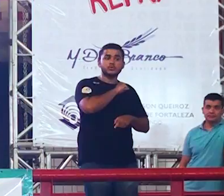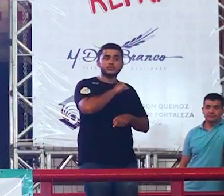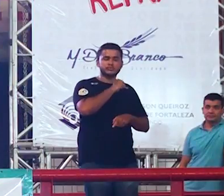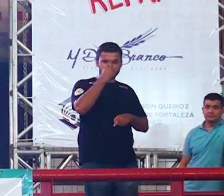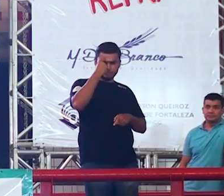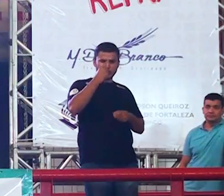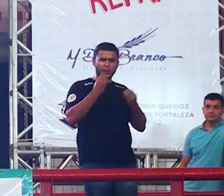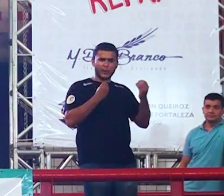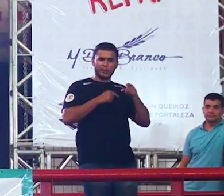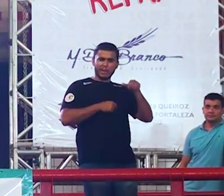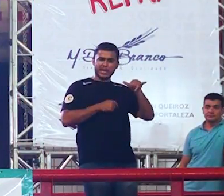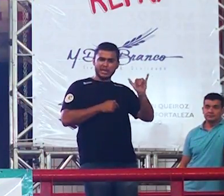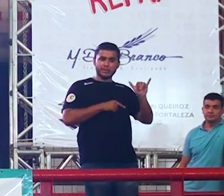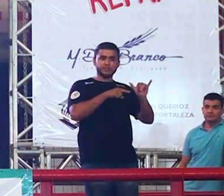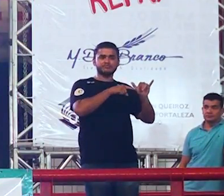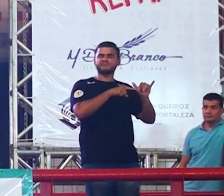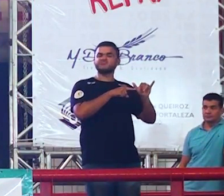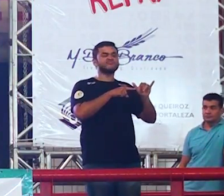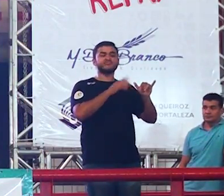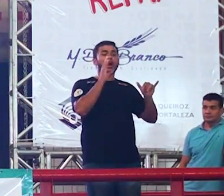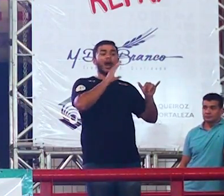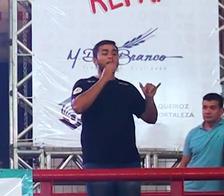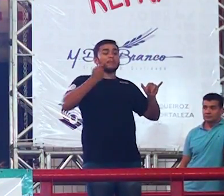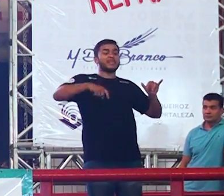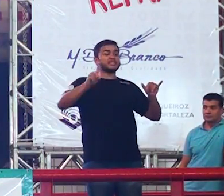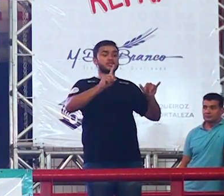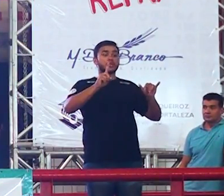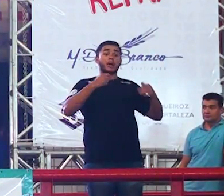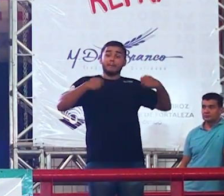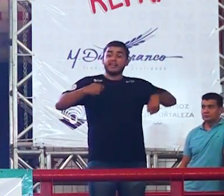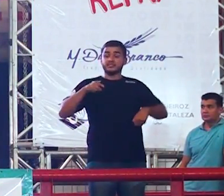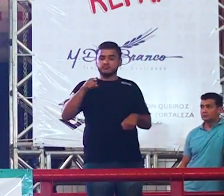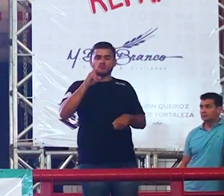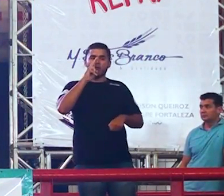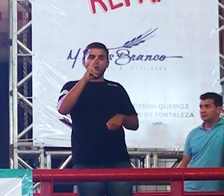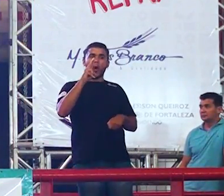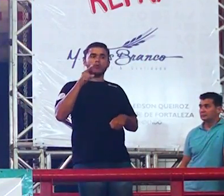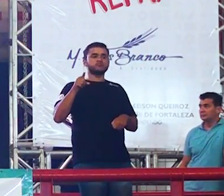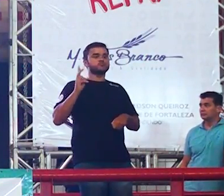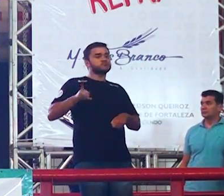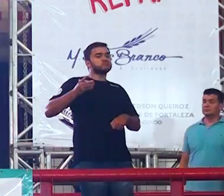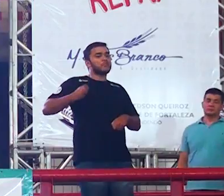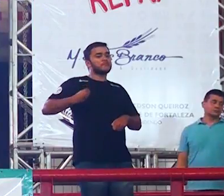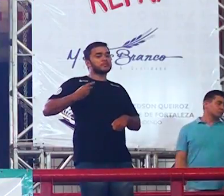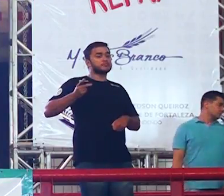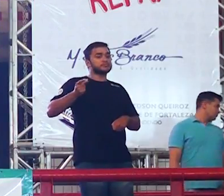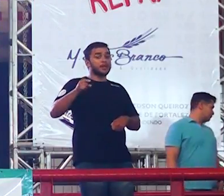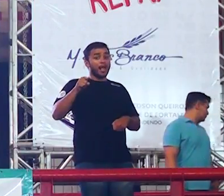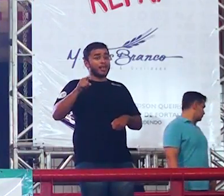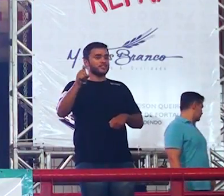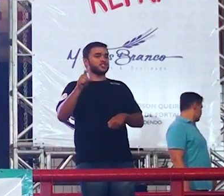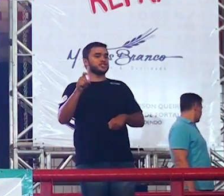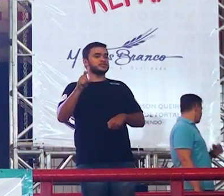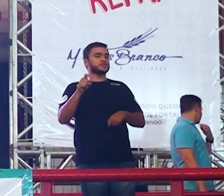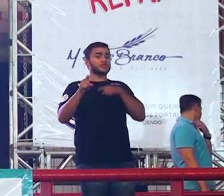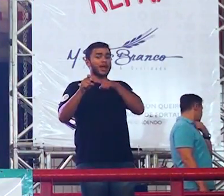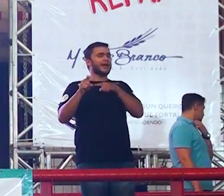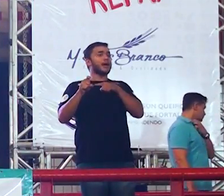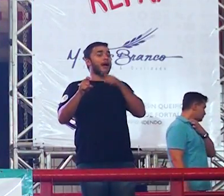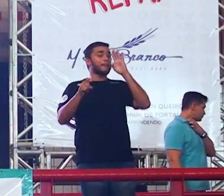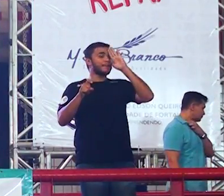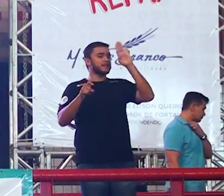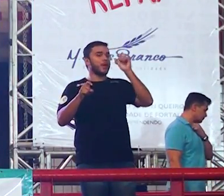mais resistentes irão atravessar. Se no dia da ovulação ter uma relação,